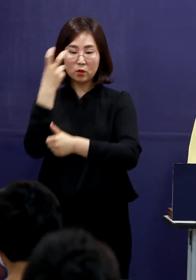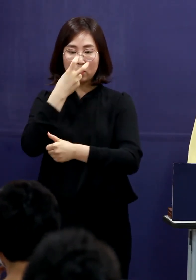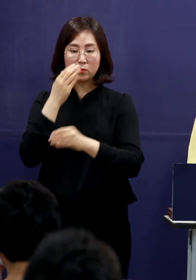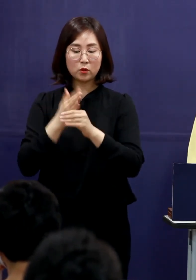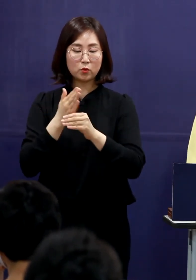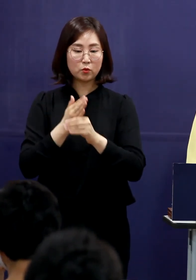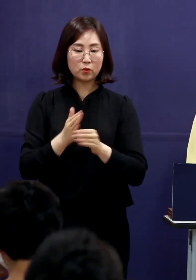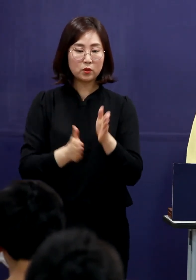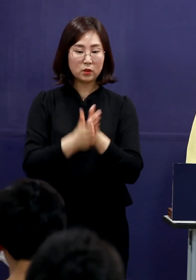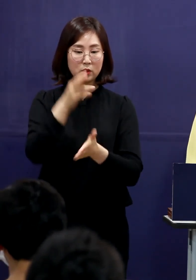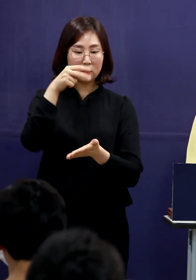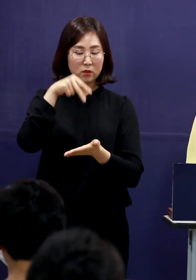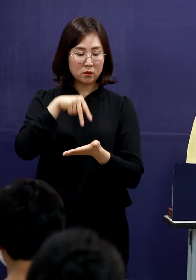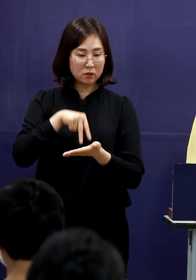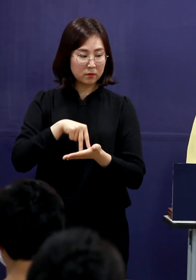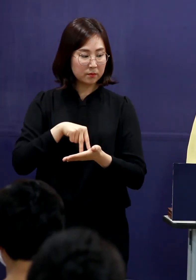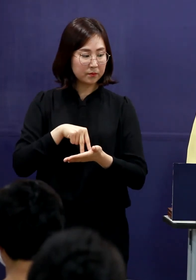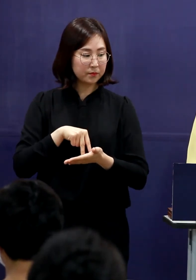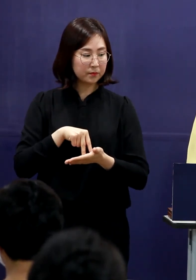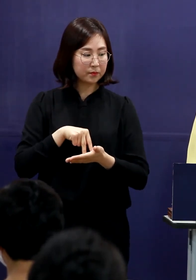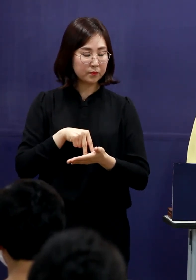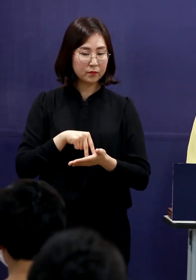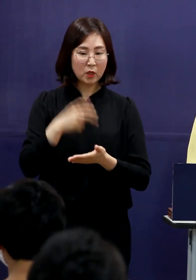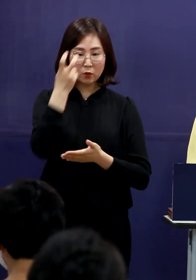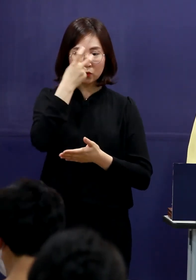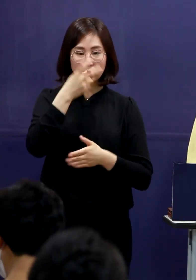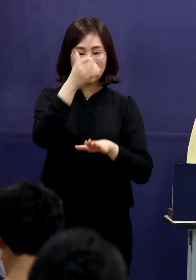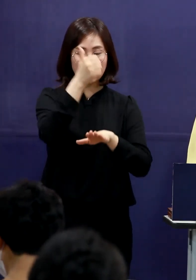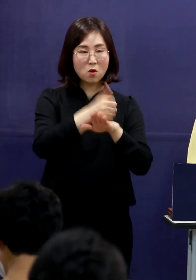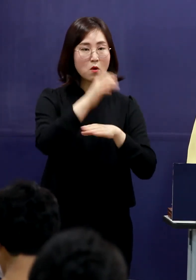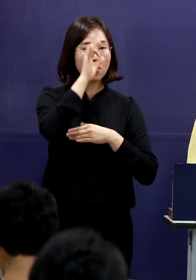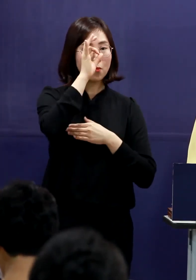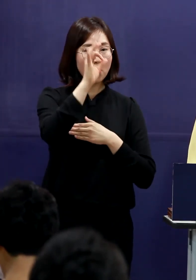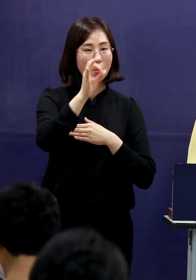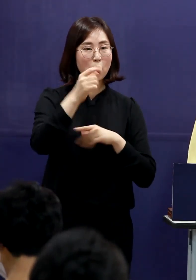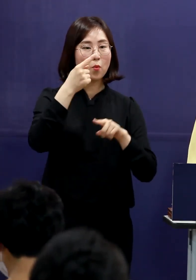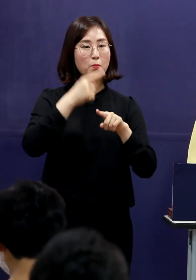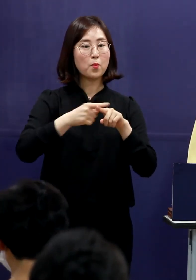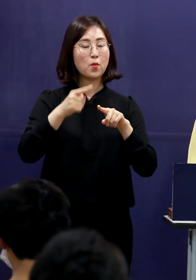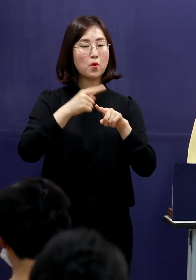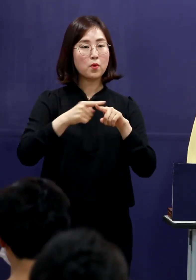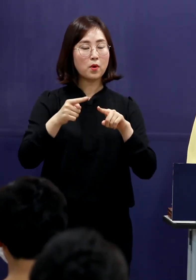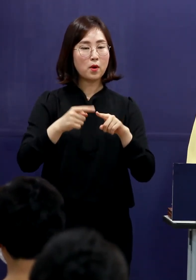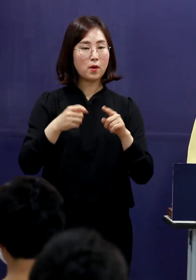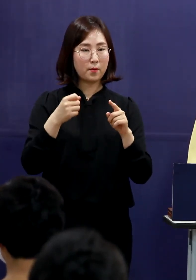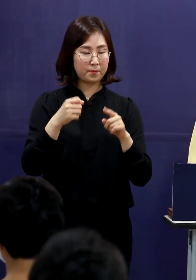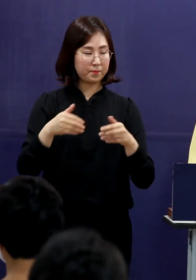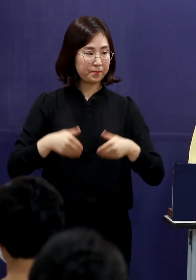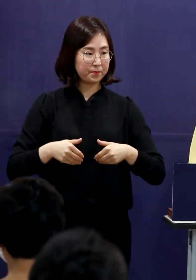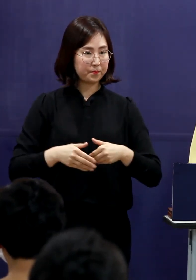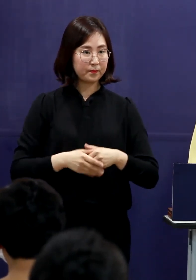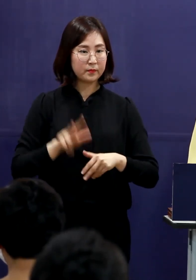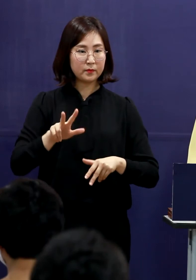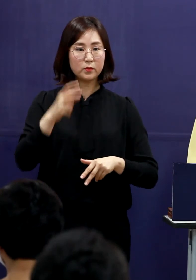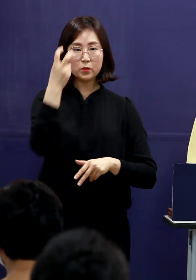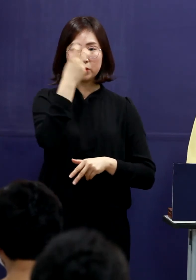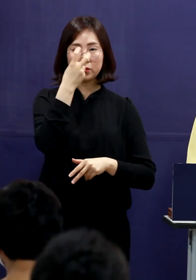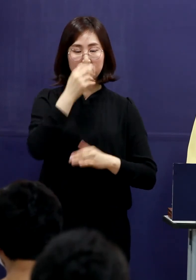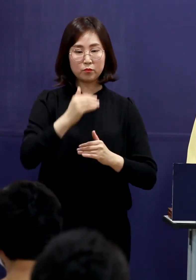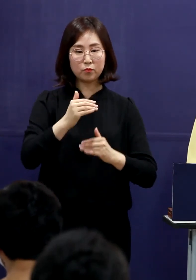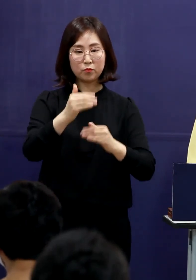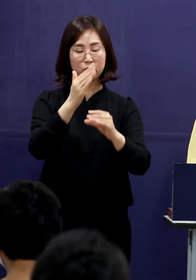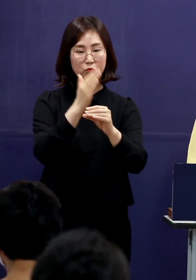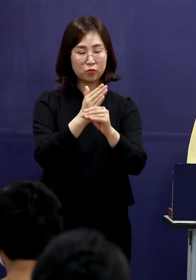생각하십니까? 일단 조사 결과를 보고 그다음에 판단을 해야 될 것 같습니다. 현재 조사 진행 중에 있기 때문에